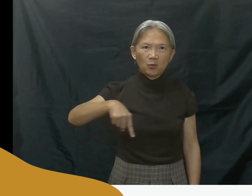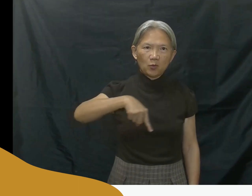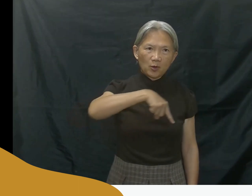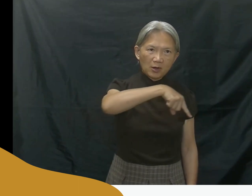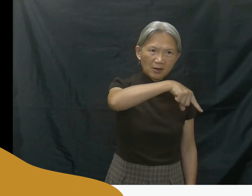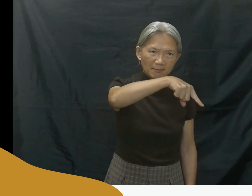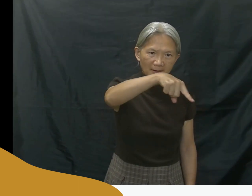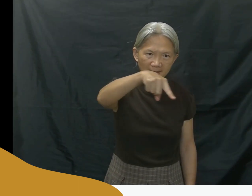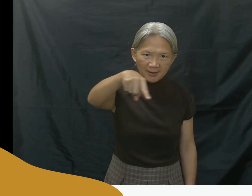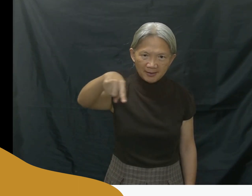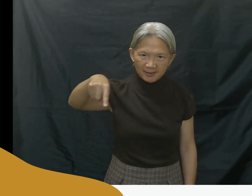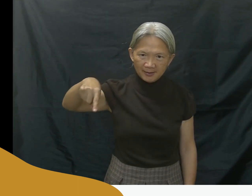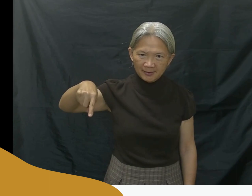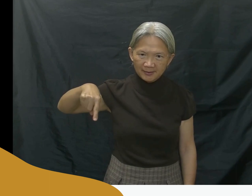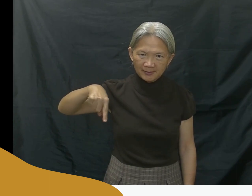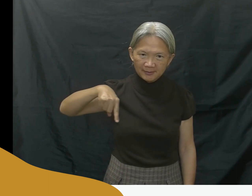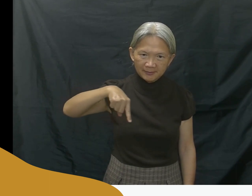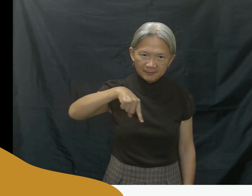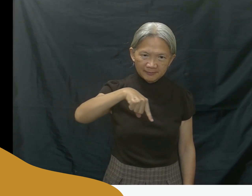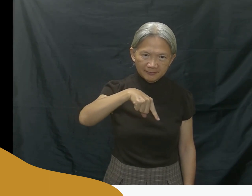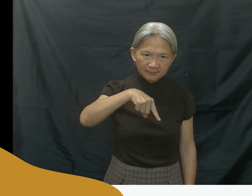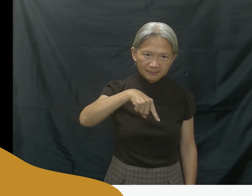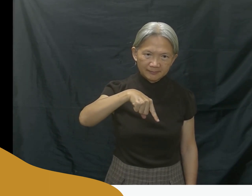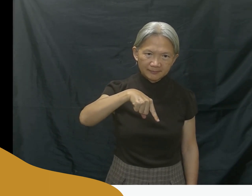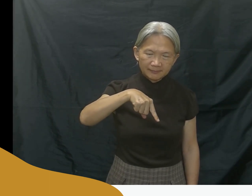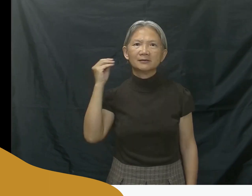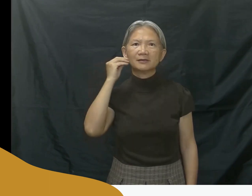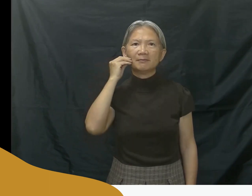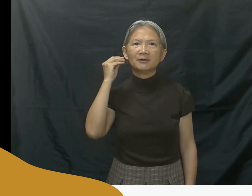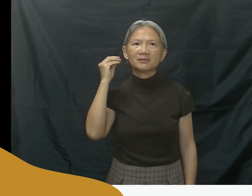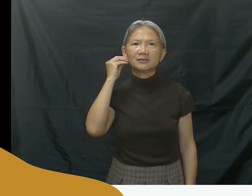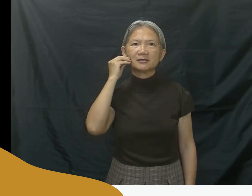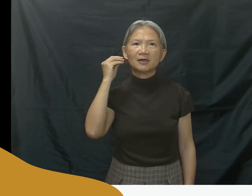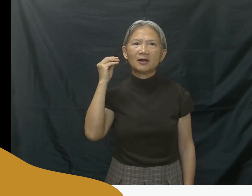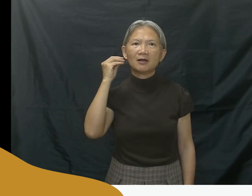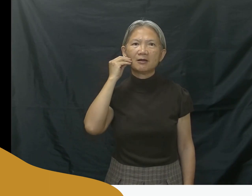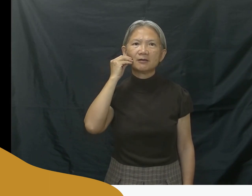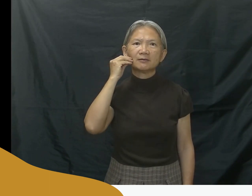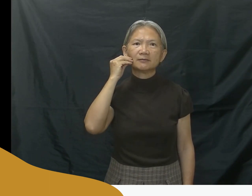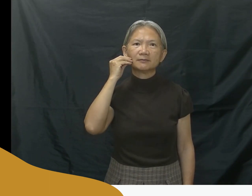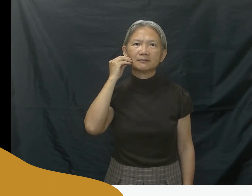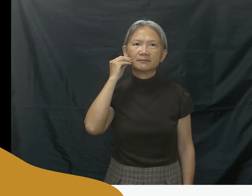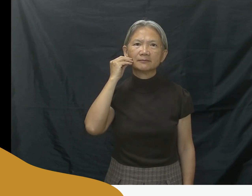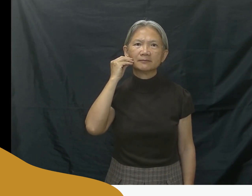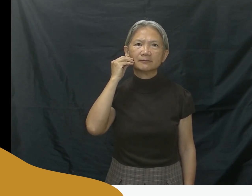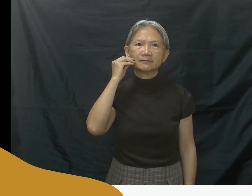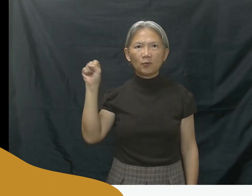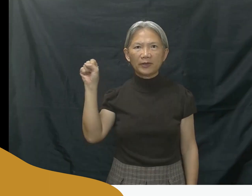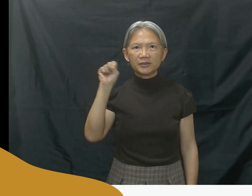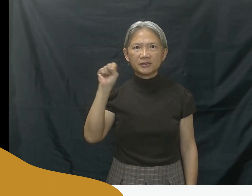我们，什么时候？为什